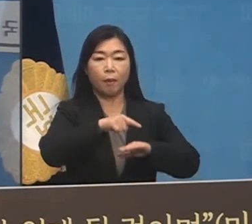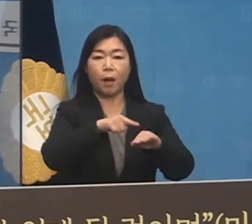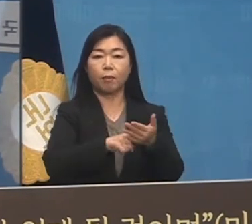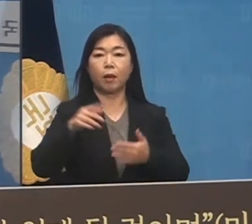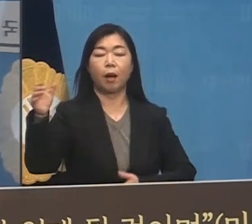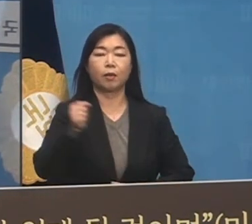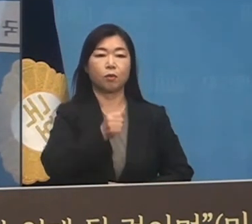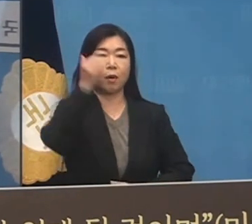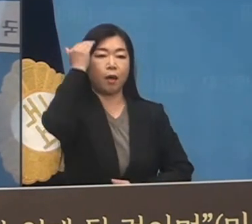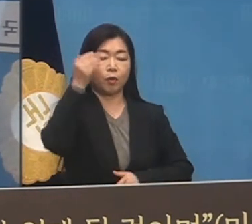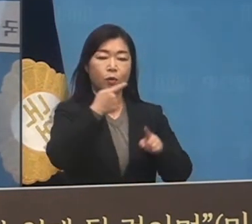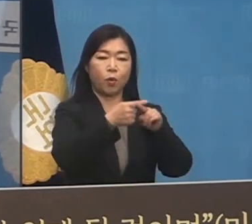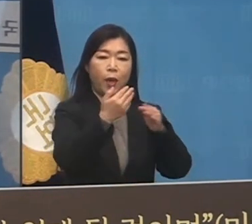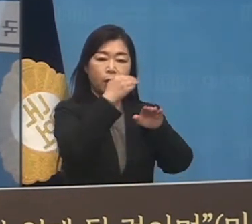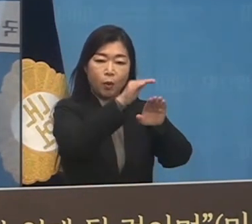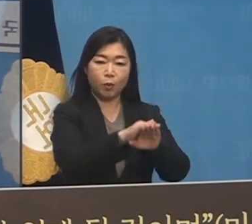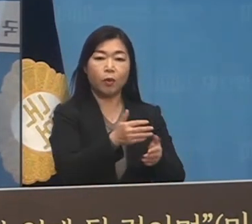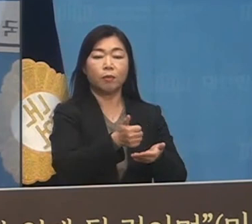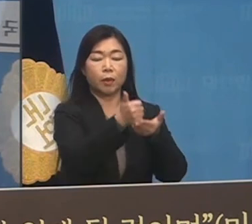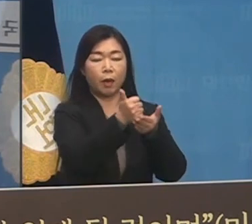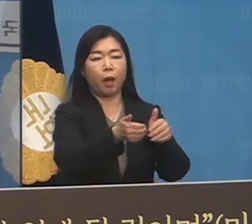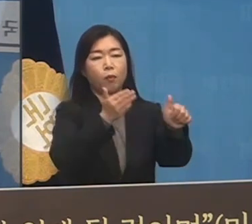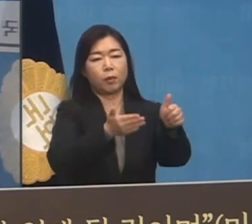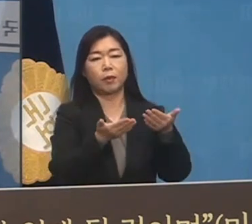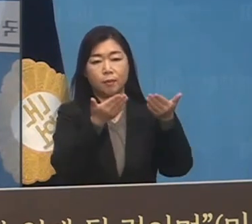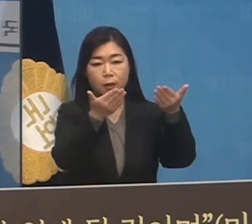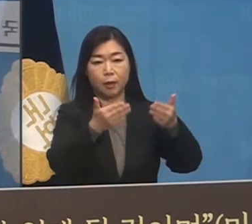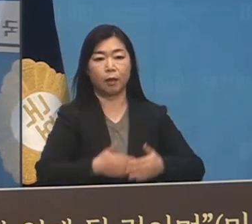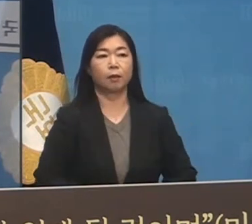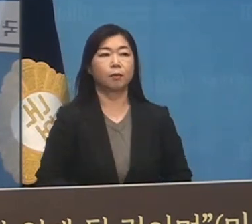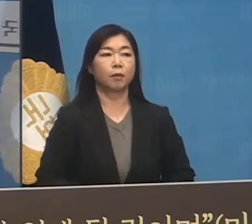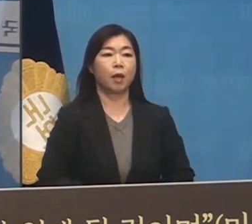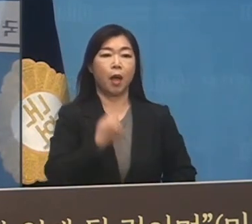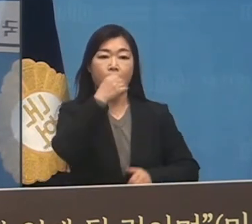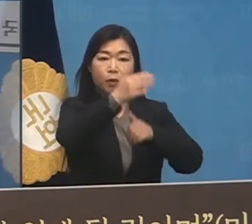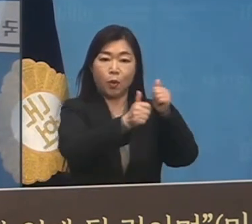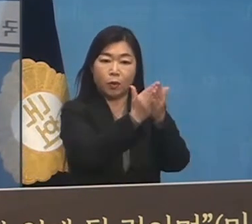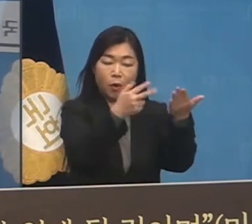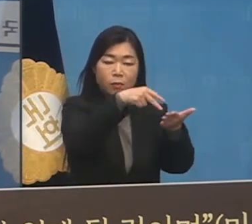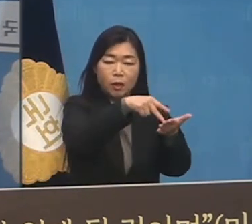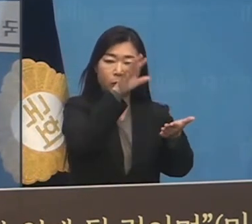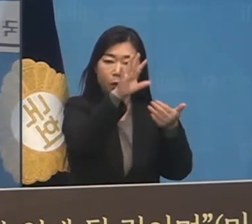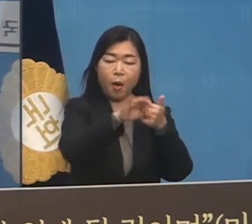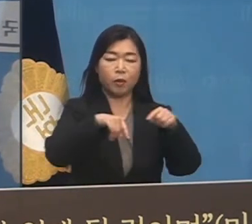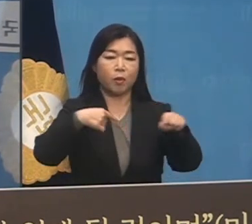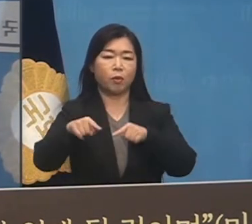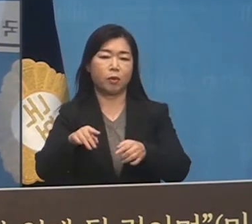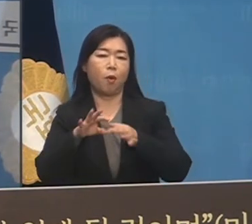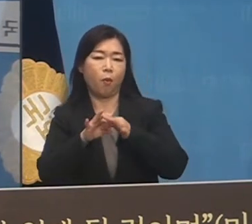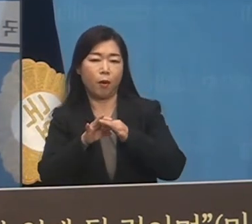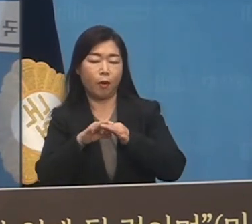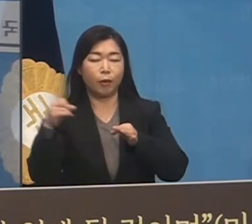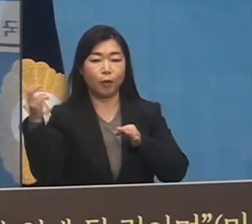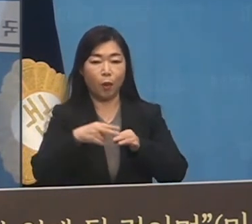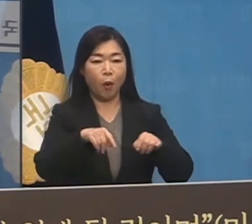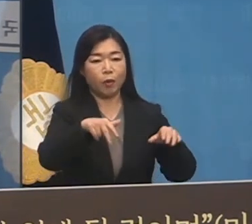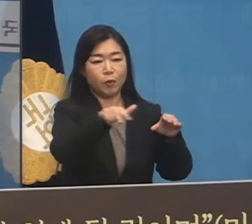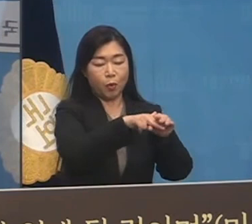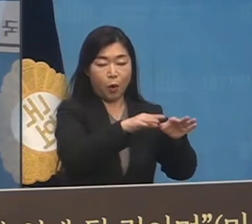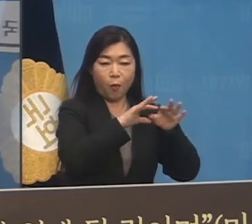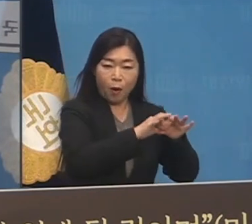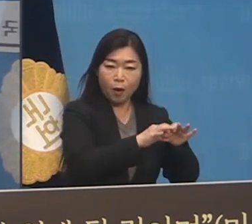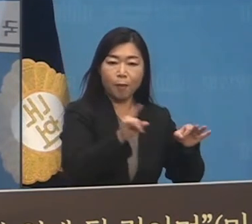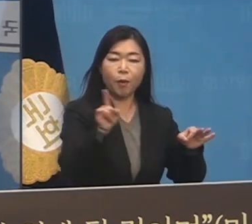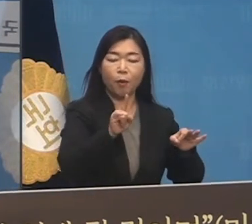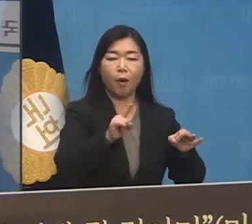마음으로 한국교회 성도님들께 호소합니다. 성서적 입장에서는 정치적 영역과 종교